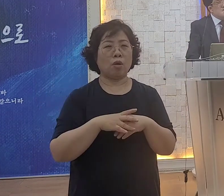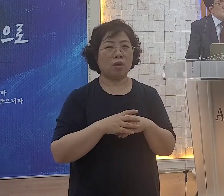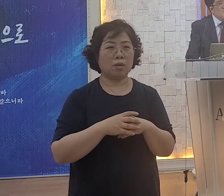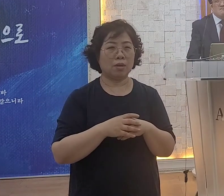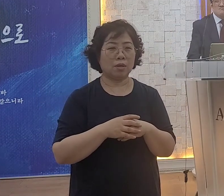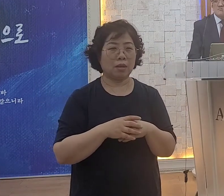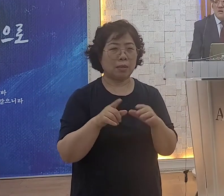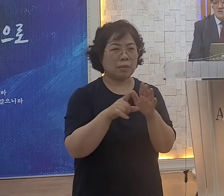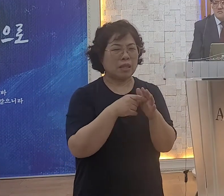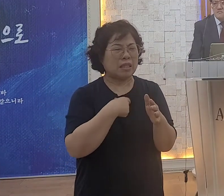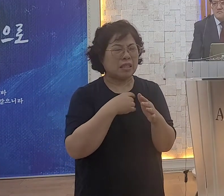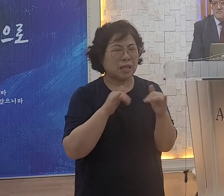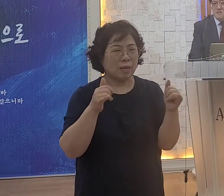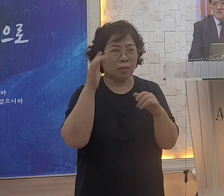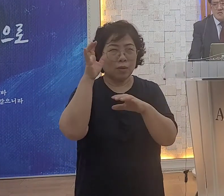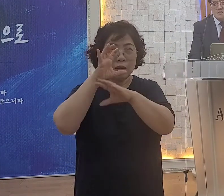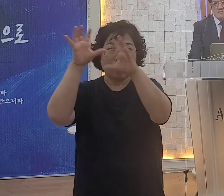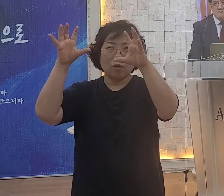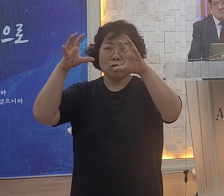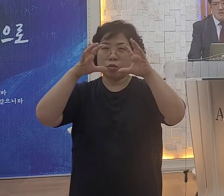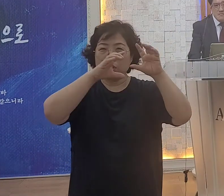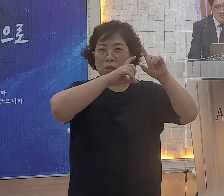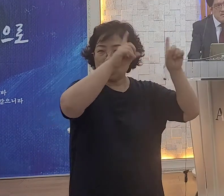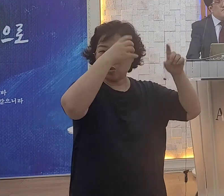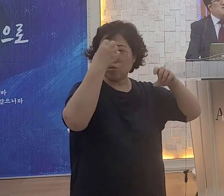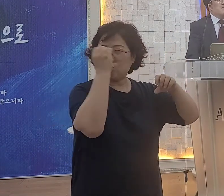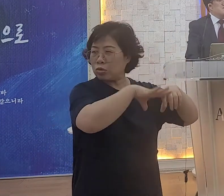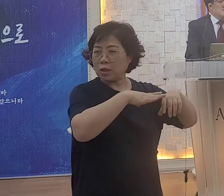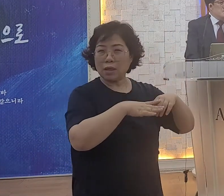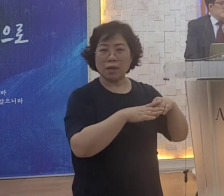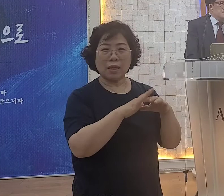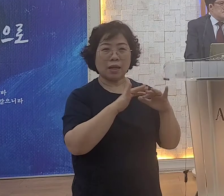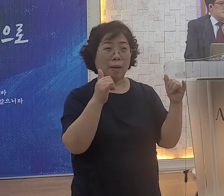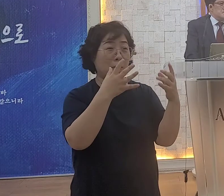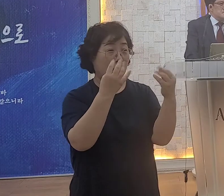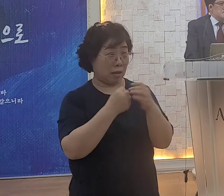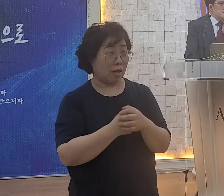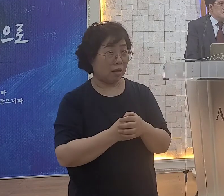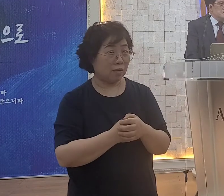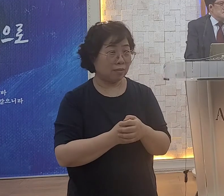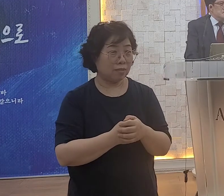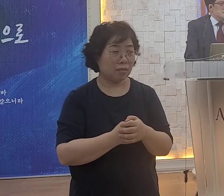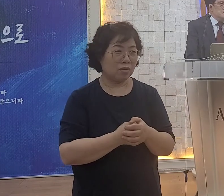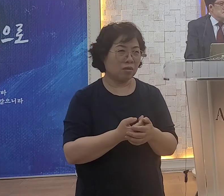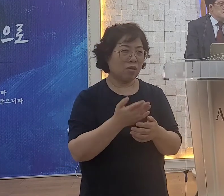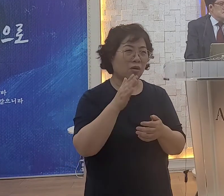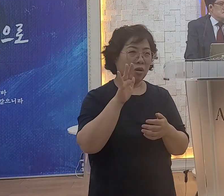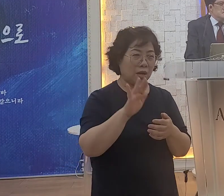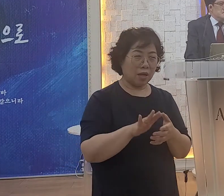천국과 지옥이 어디 있나 하고 죽지만 저는 여러분 죽는 사람 여러 번 많이 봤거든요.